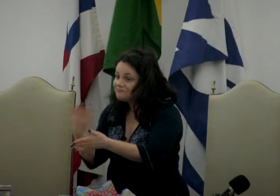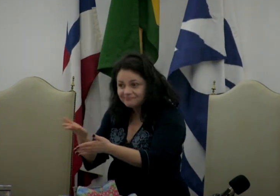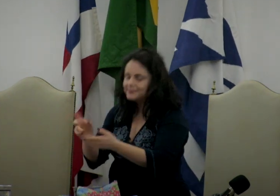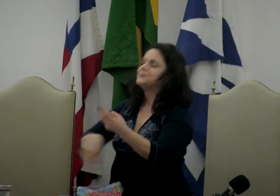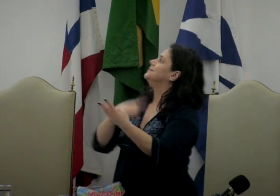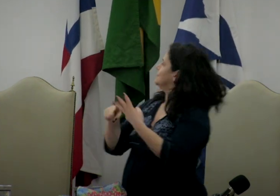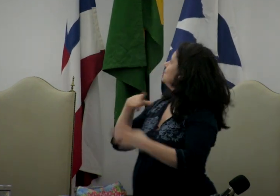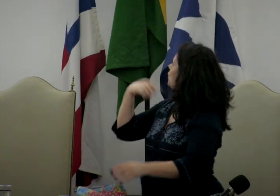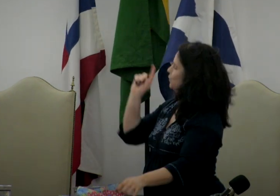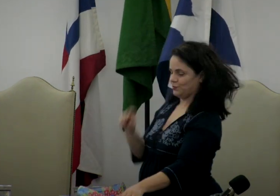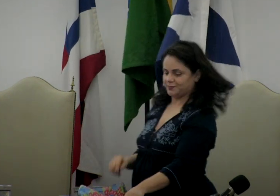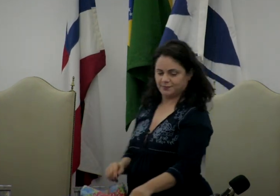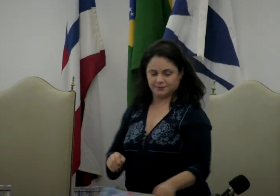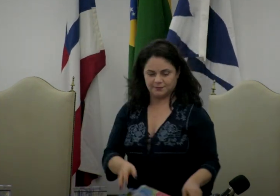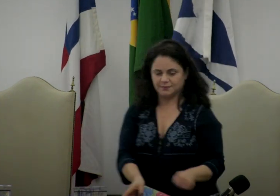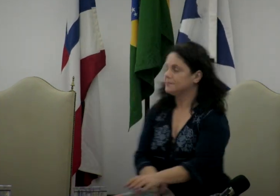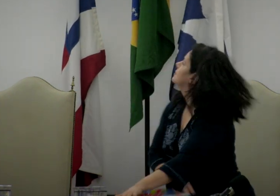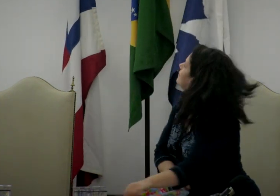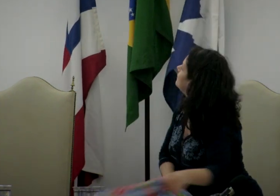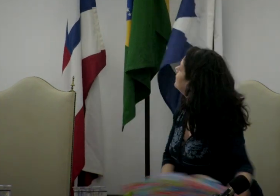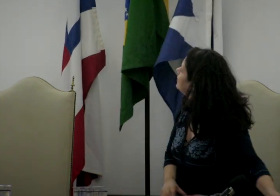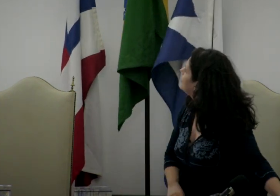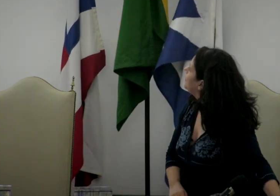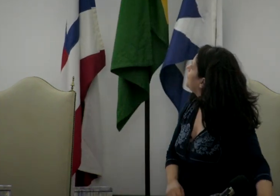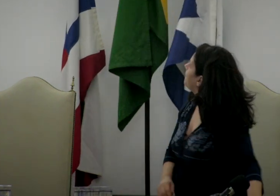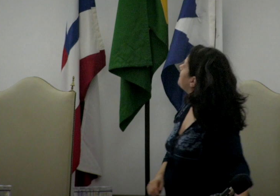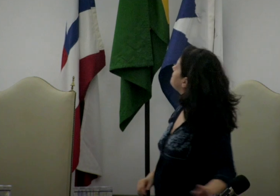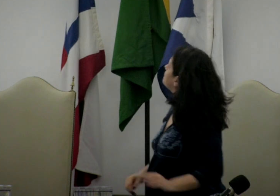mas não tiveram sucesso. Um outro, próximo.